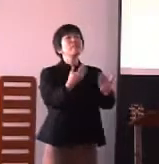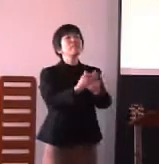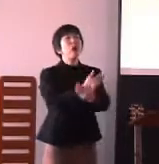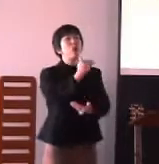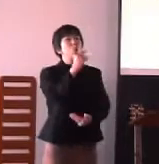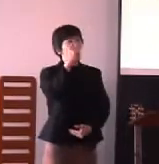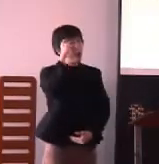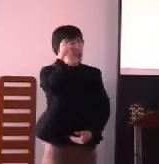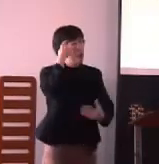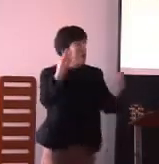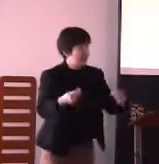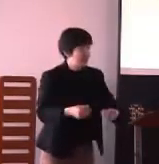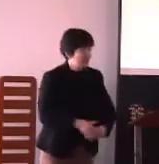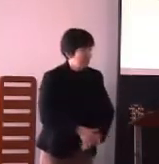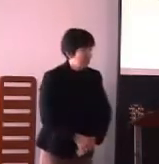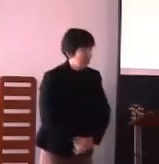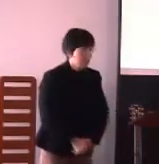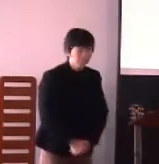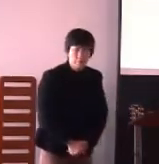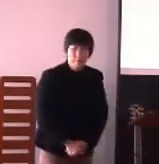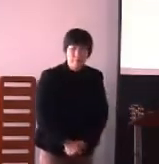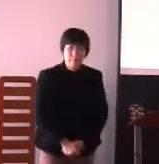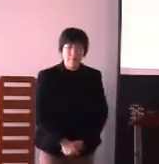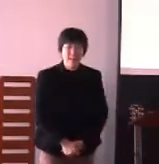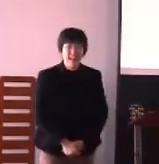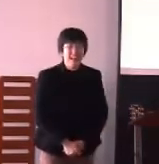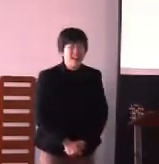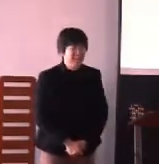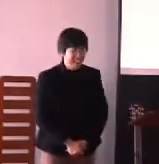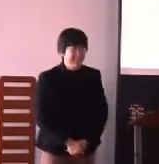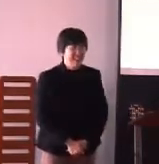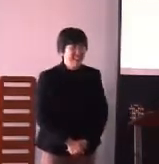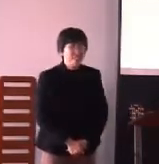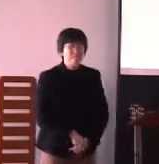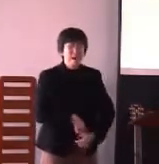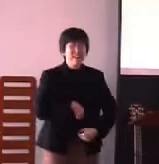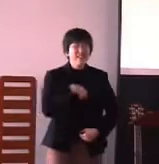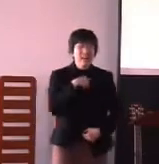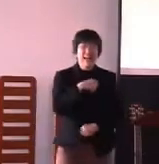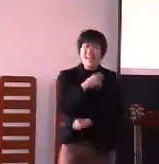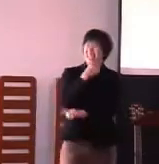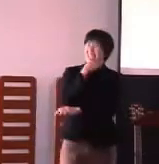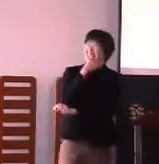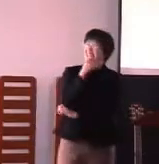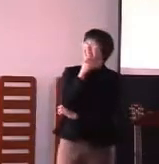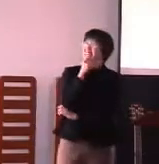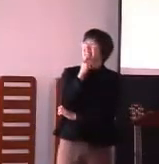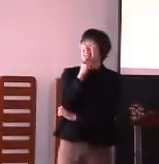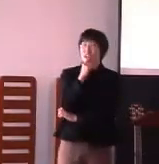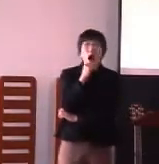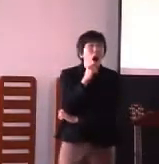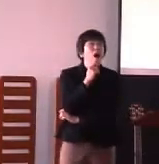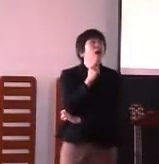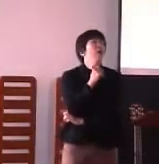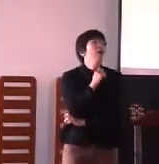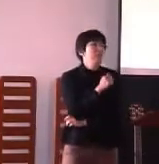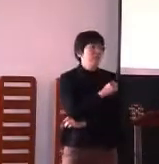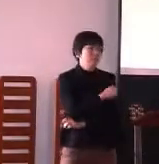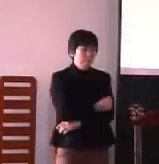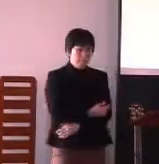。うん、真面目に考えておりました。真面目に考えておりました。ああそう、薬剤